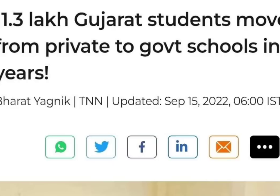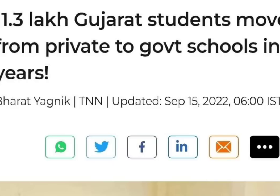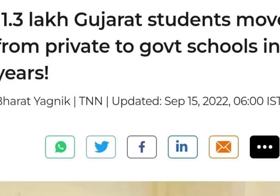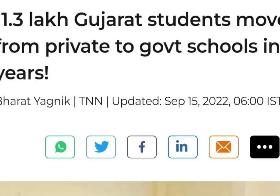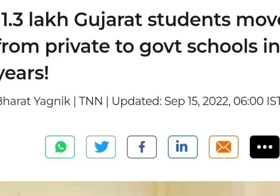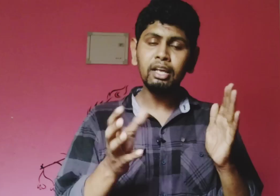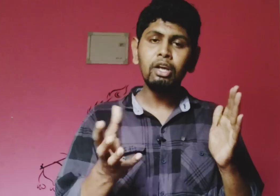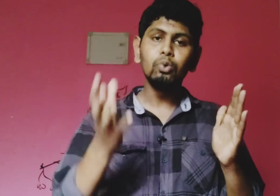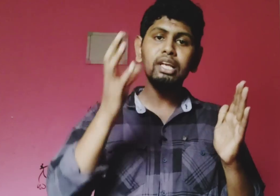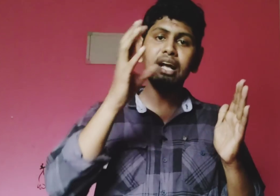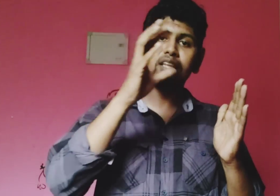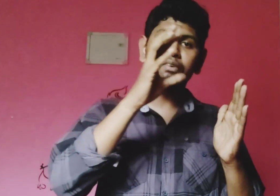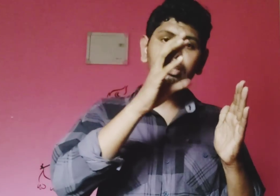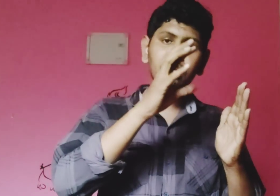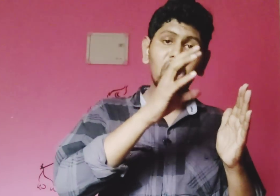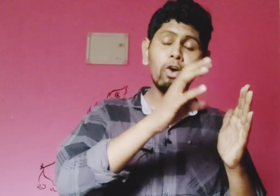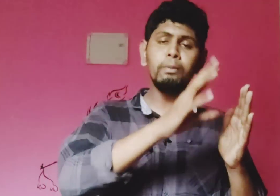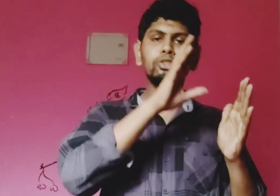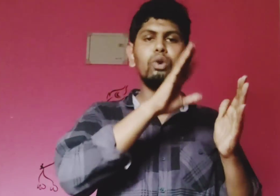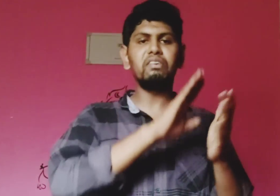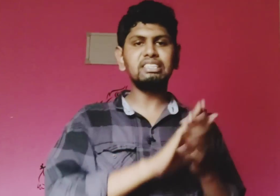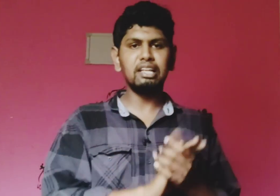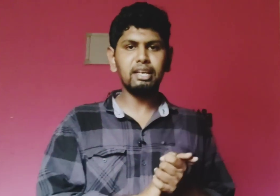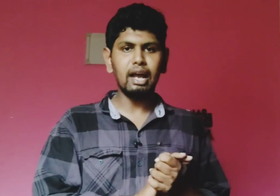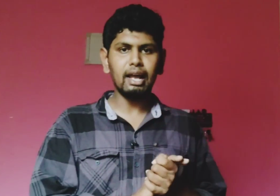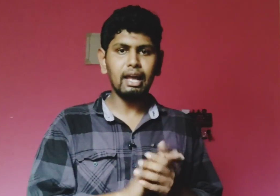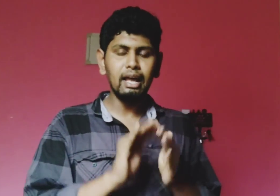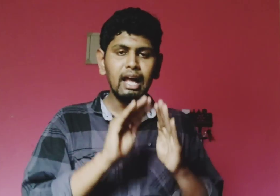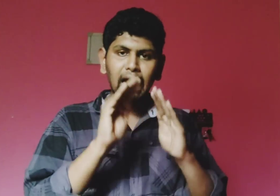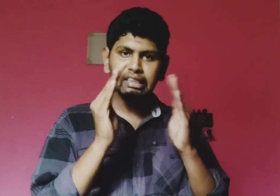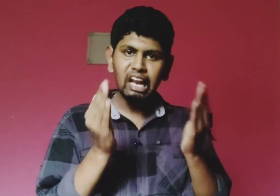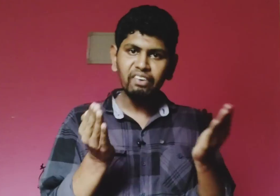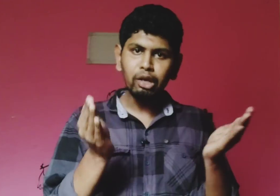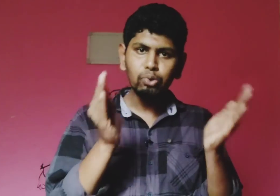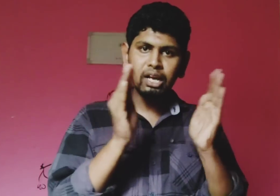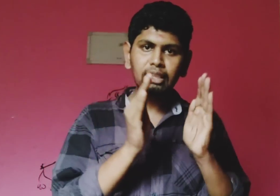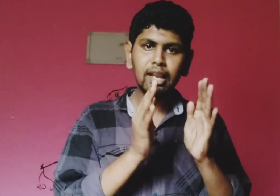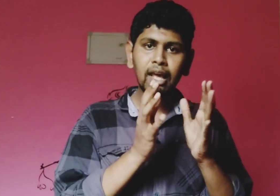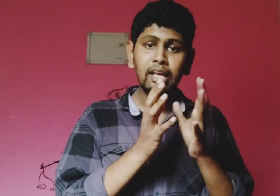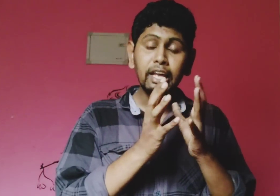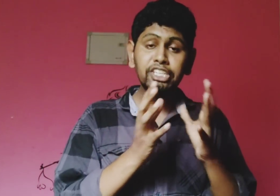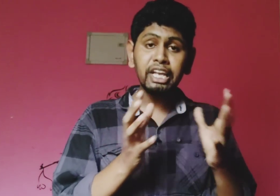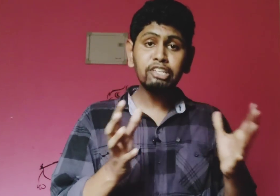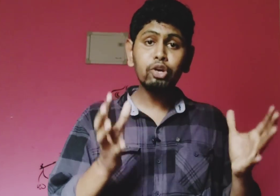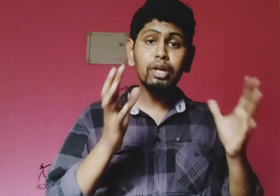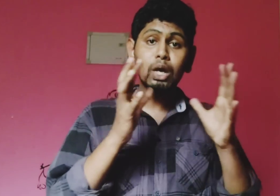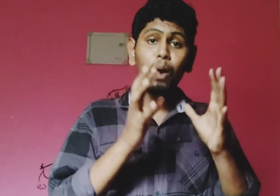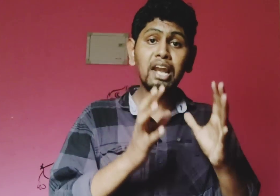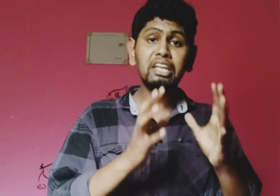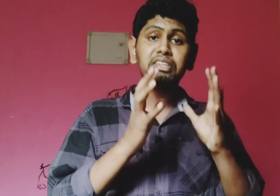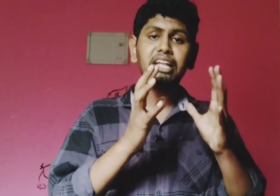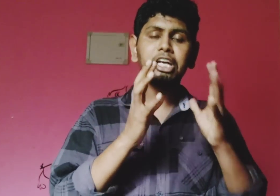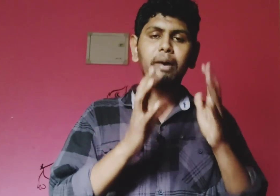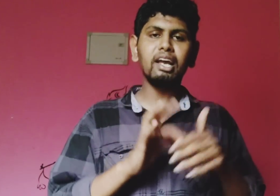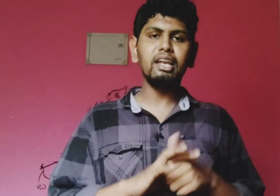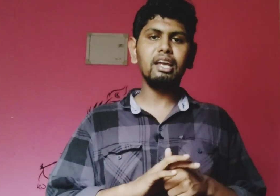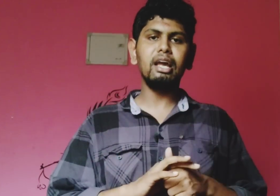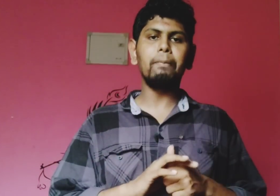ஸ்கூல்ல விட்டுட்டு குஜராத்ல வந்து கவர்மெண்ட் ஸ்கூல்ல வந்து சேர்ந்திருக்காங்க. அந்த அளவுக்கு குஜராத்ல எஜுகேஷனுடைய குவாலிட்டி வந்து அதிகமாக இருக்கு